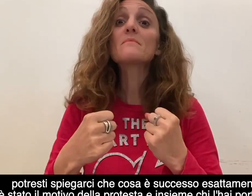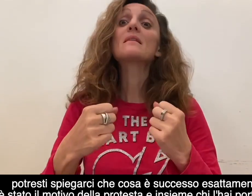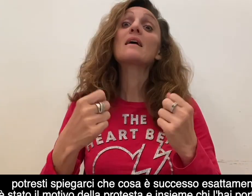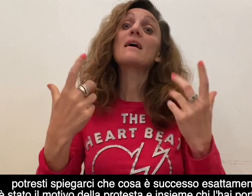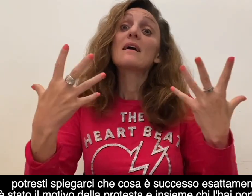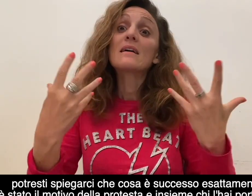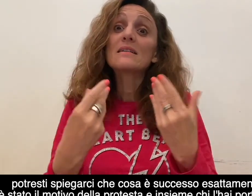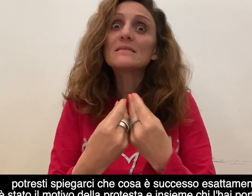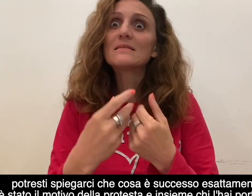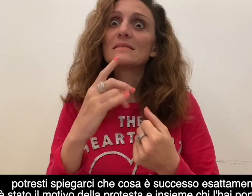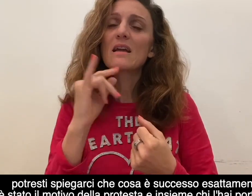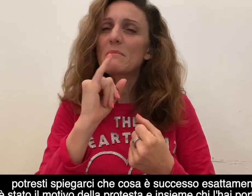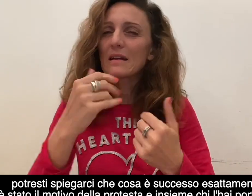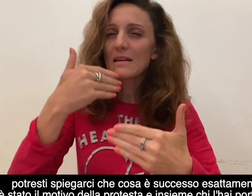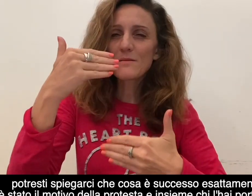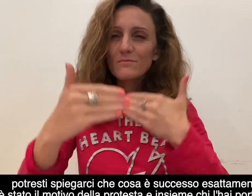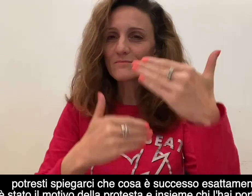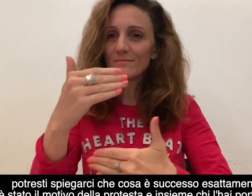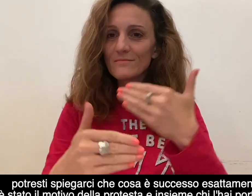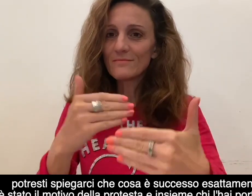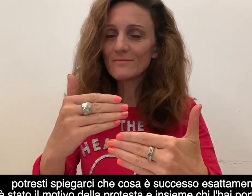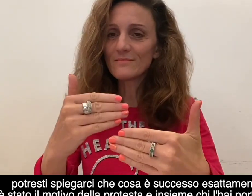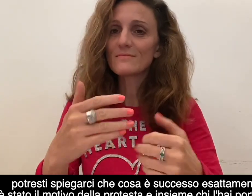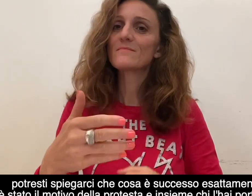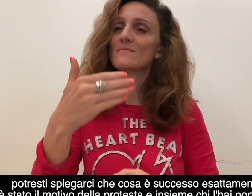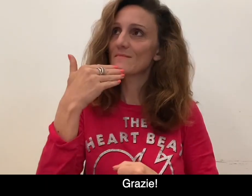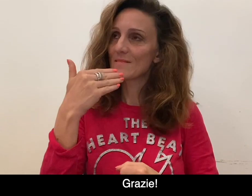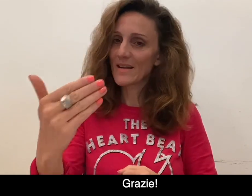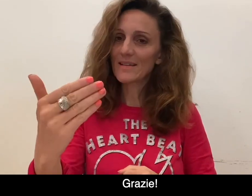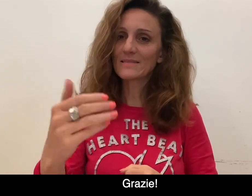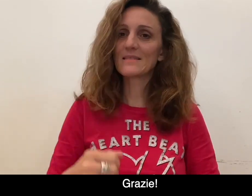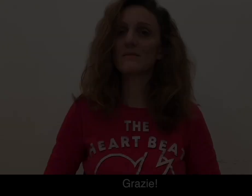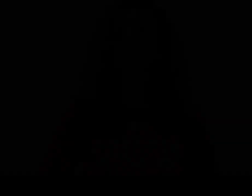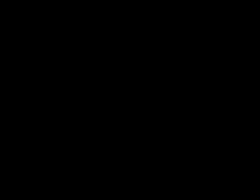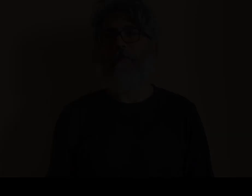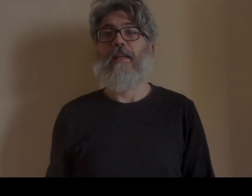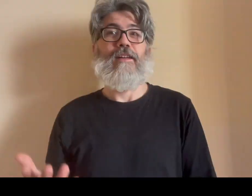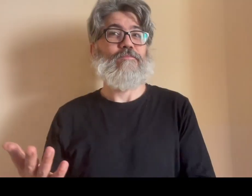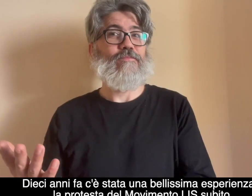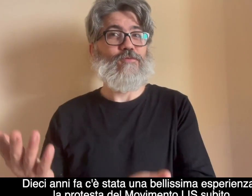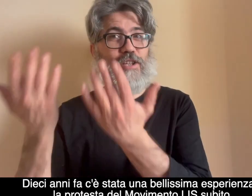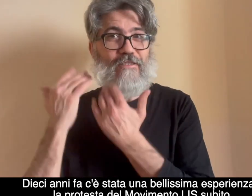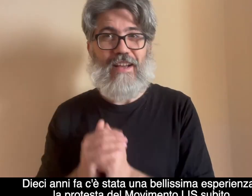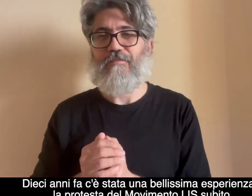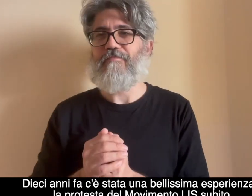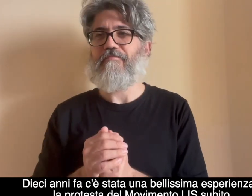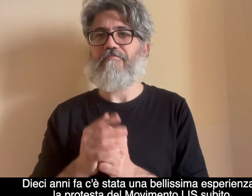protesta insieme a chi l'hai portata avanti grazie dieci anni fa ho vissuto